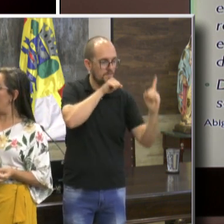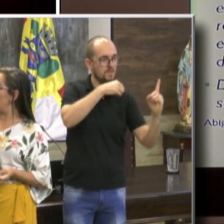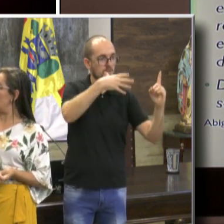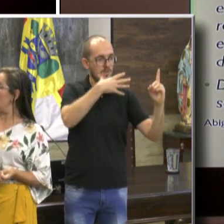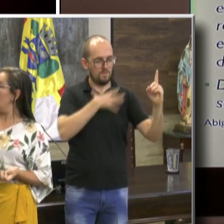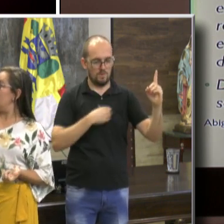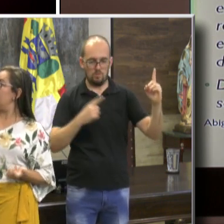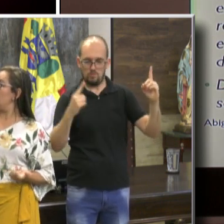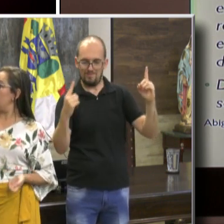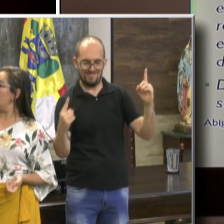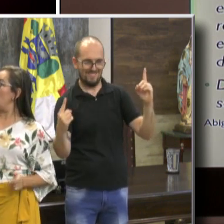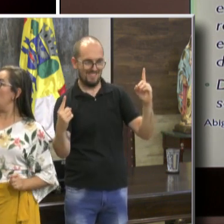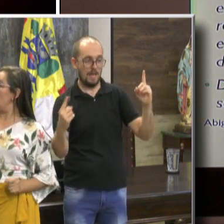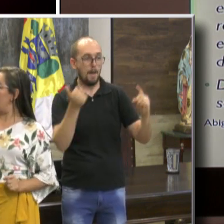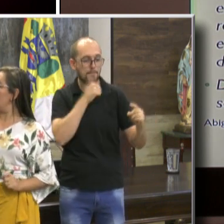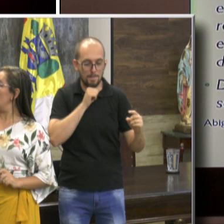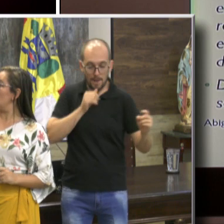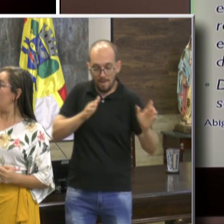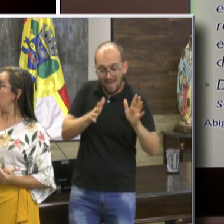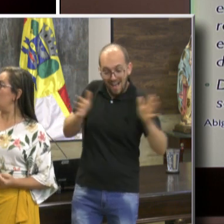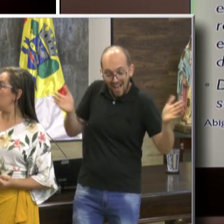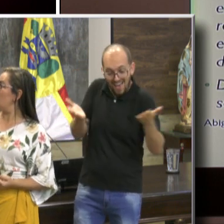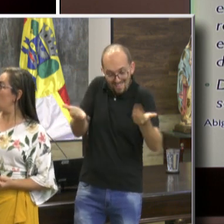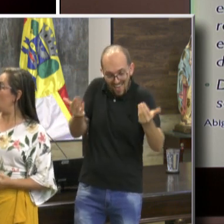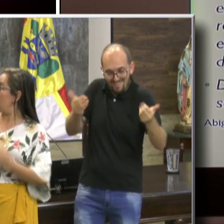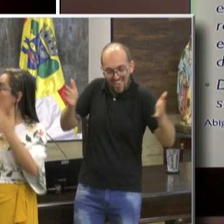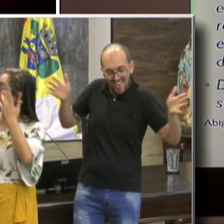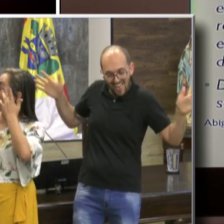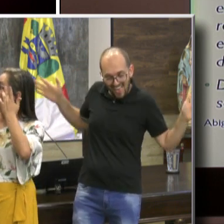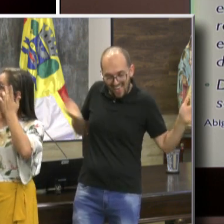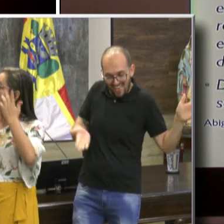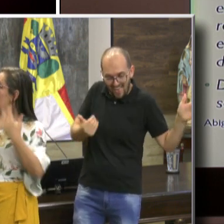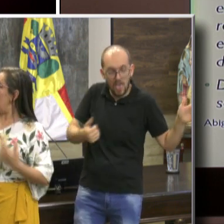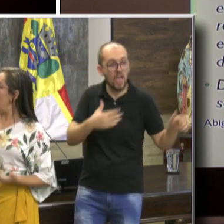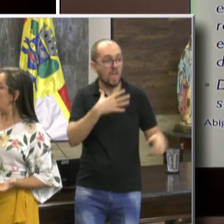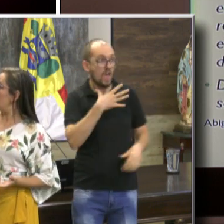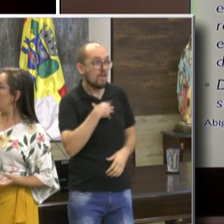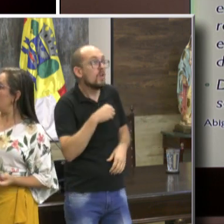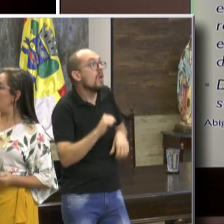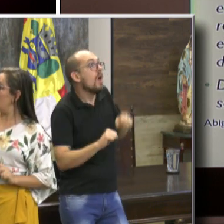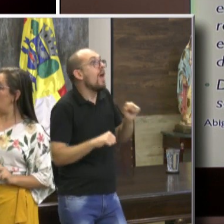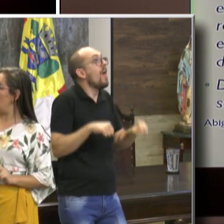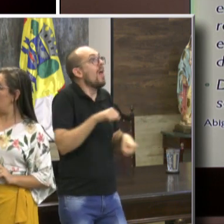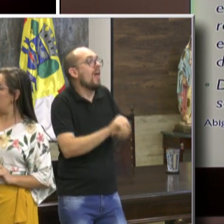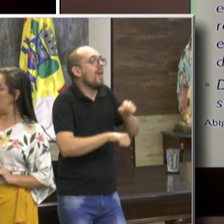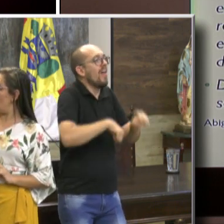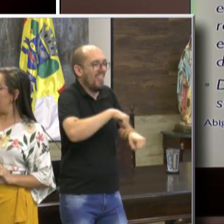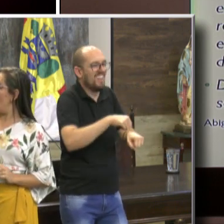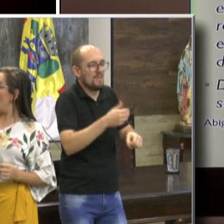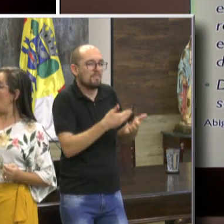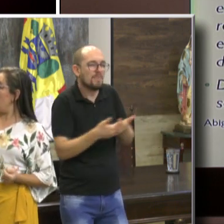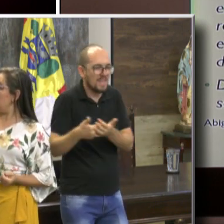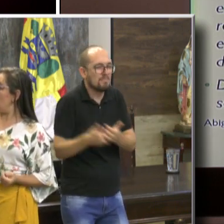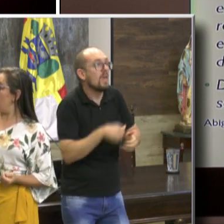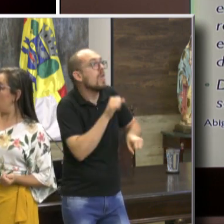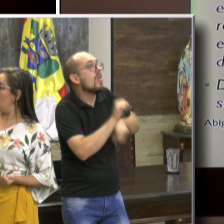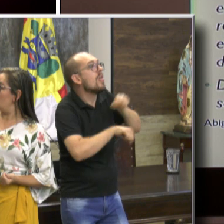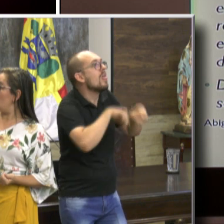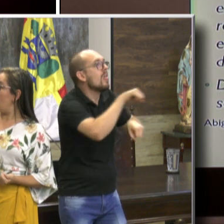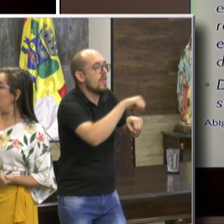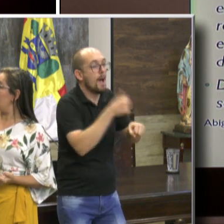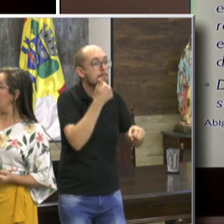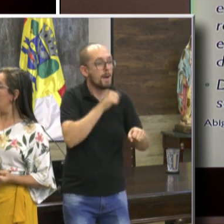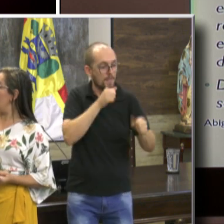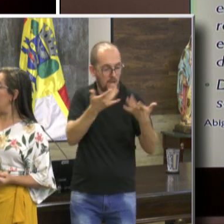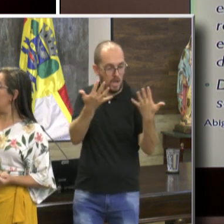primeiros passos, expressa com gestos a intenção de acolhê-lo, e ele reage caminhando em sua direção. Com esse movimento,